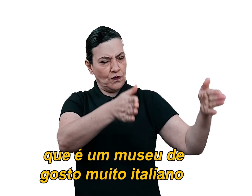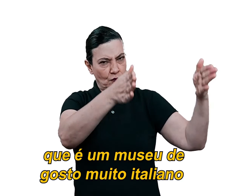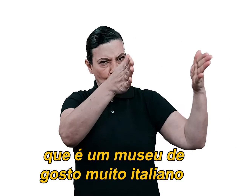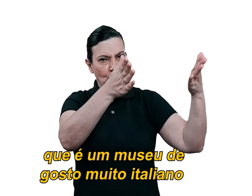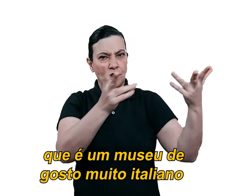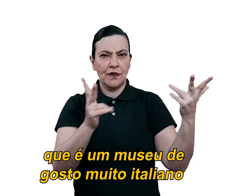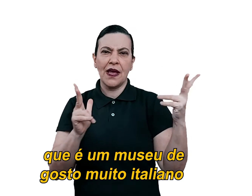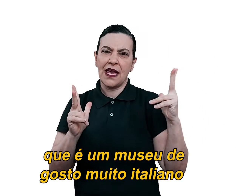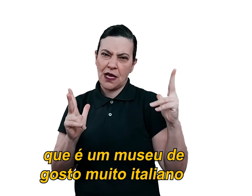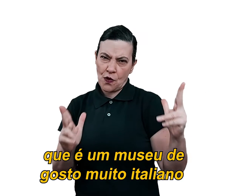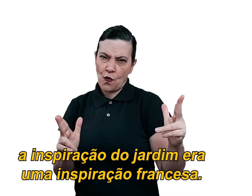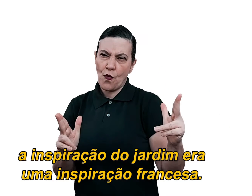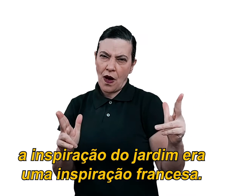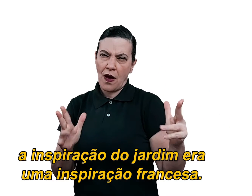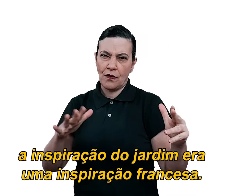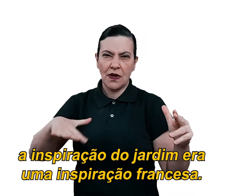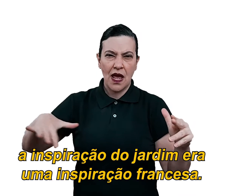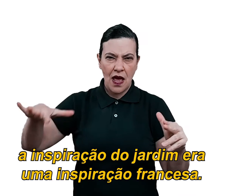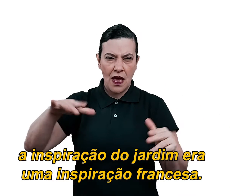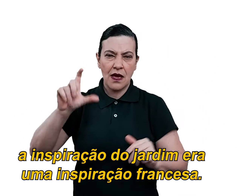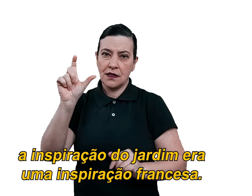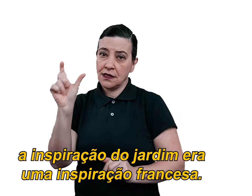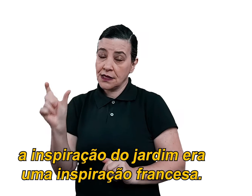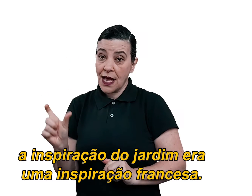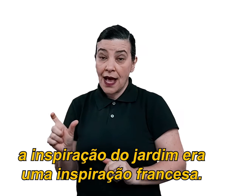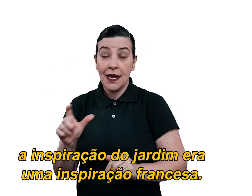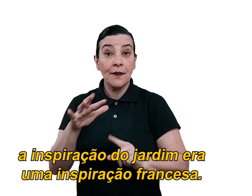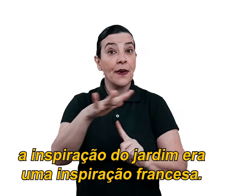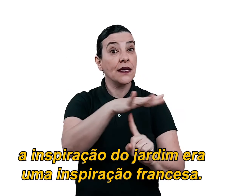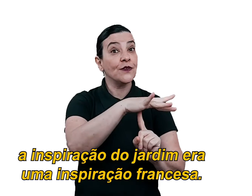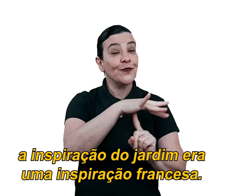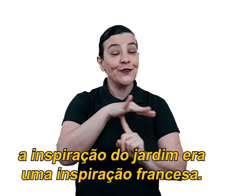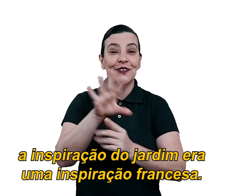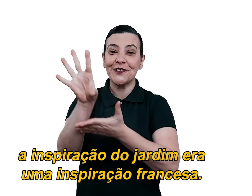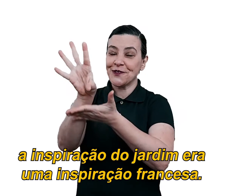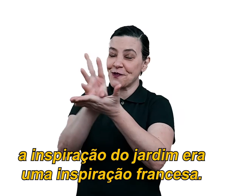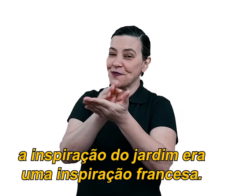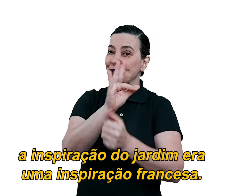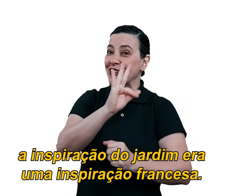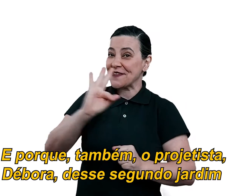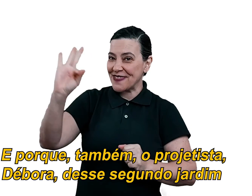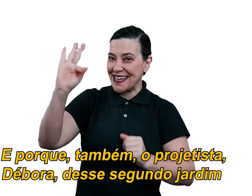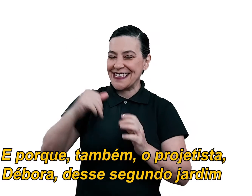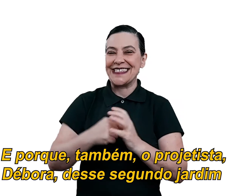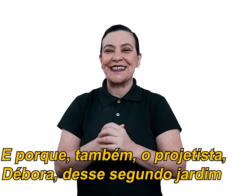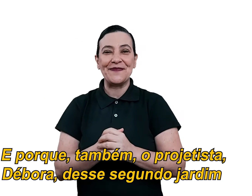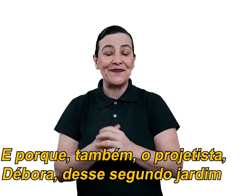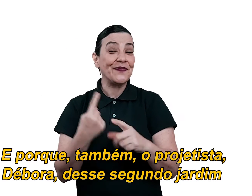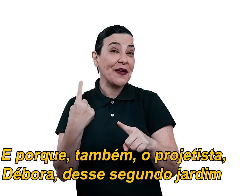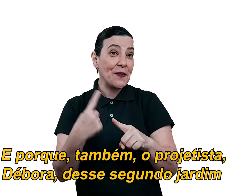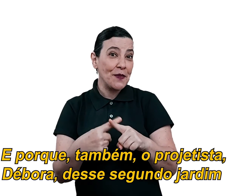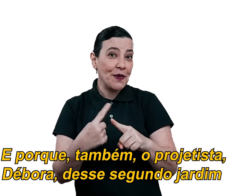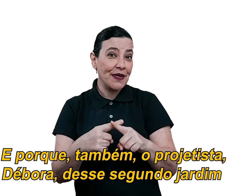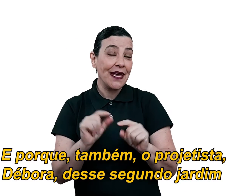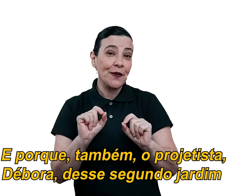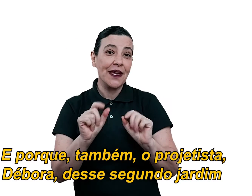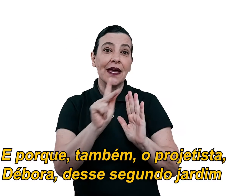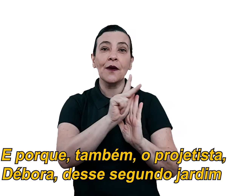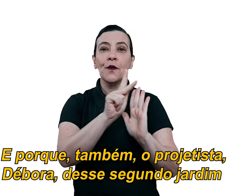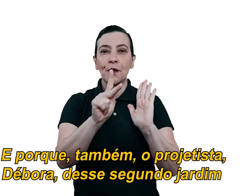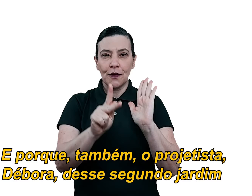de gosto muito italiano, a inspiração do jardim era uma inspiração francesa, não é? E porque também